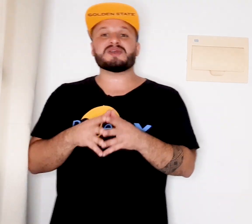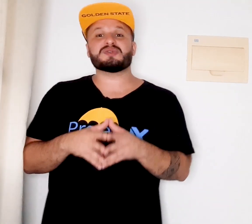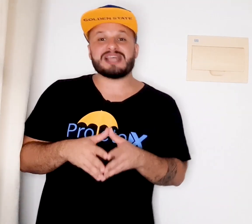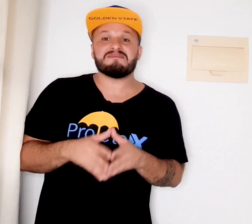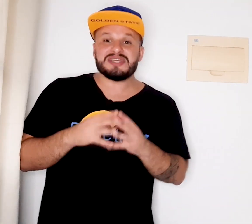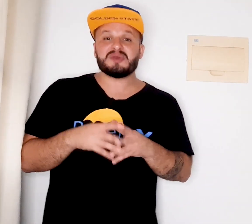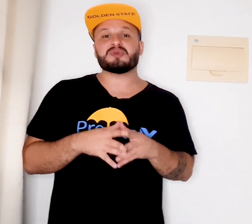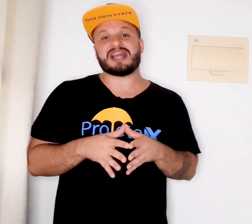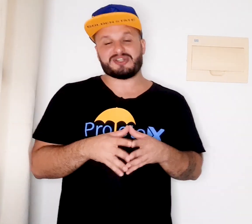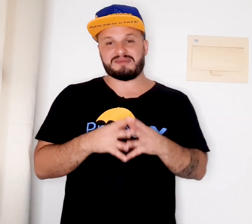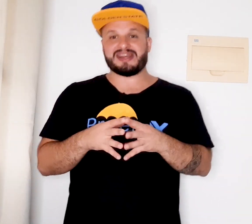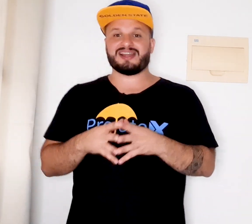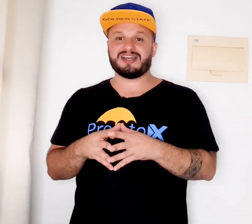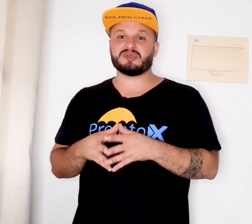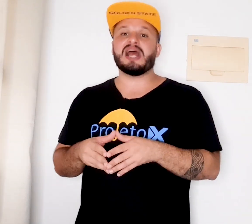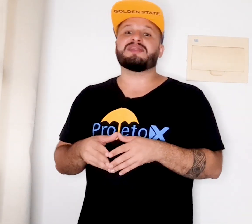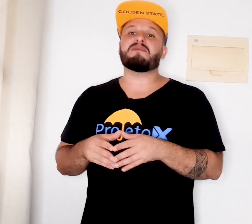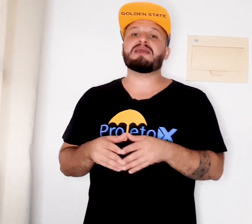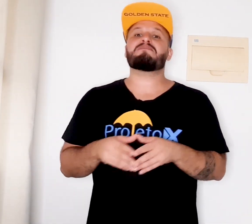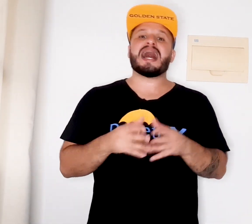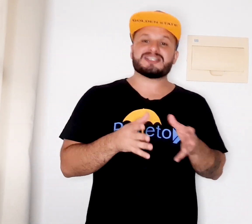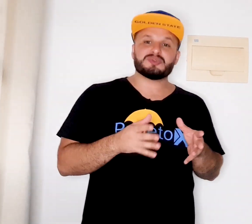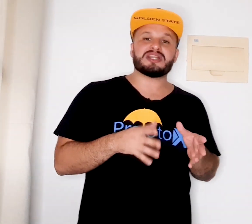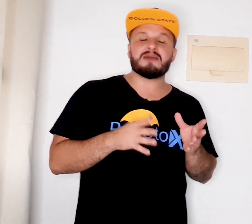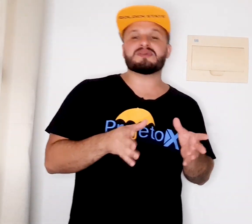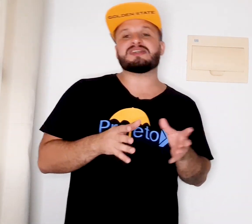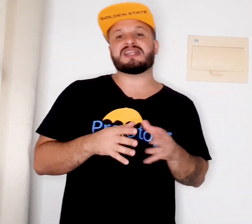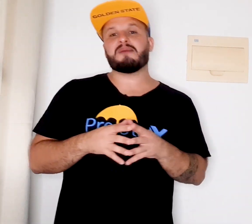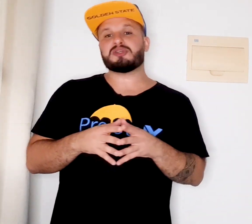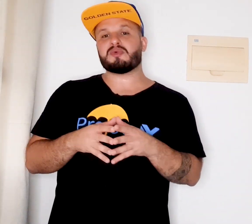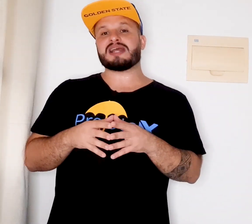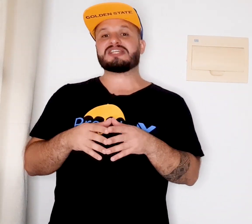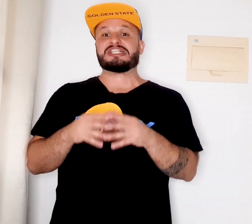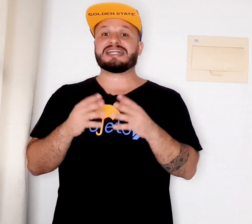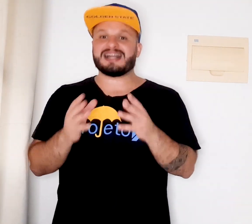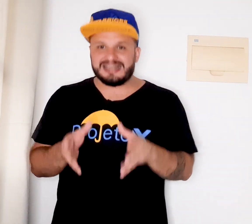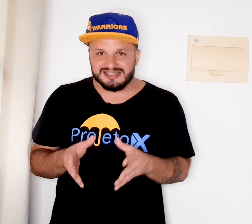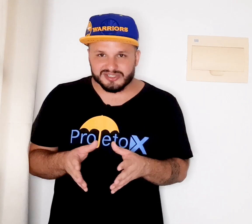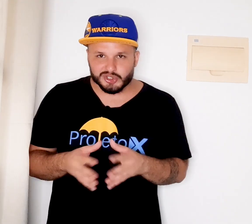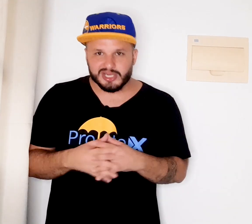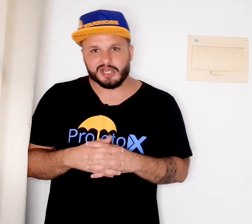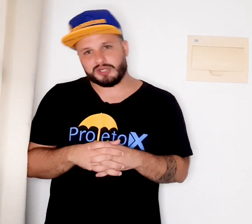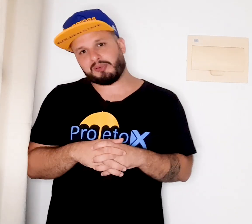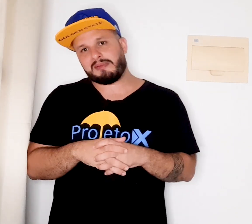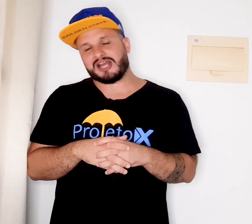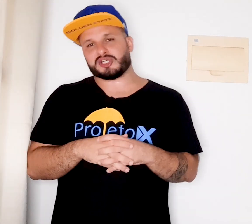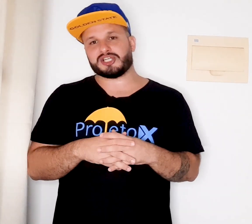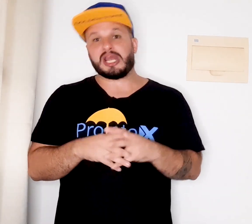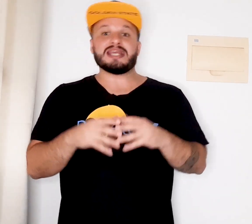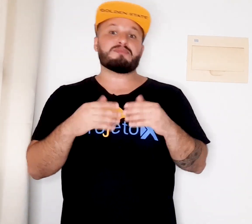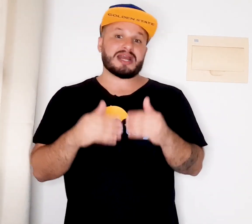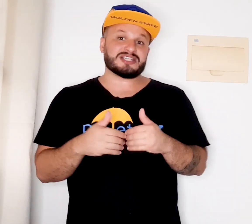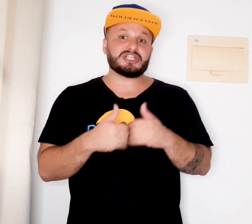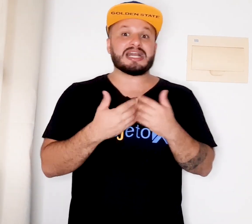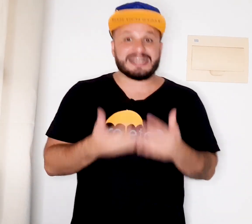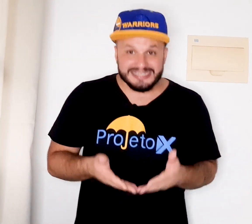nossos amigos latino-americanos também passam de tempos em tempos por essas crises diplomáticas e por essas